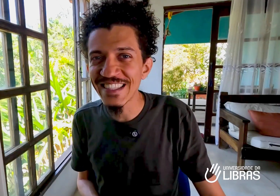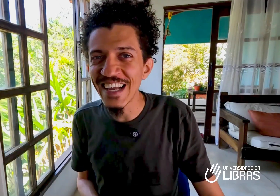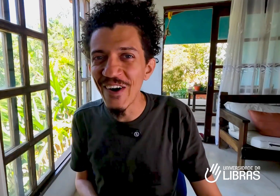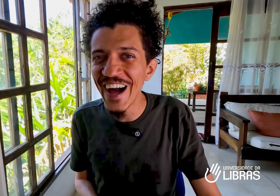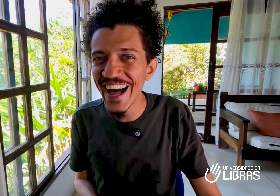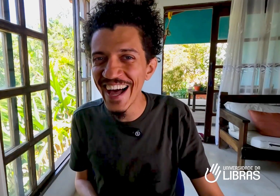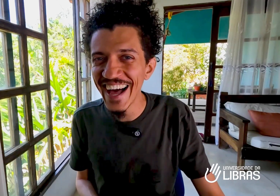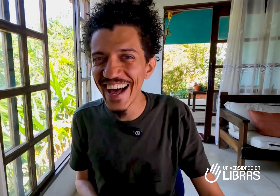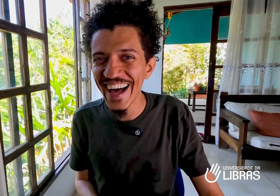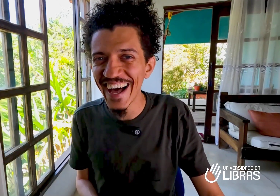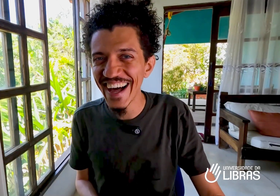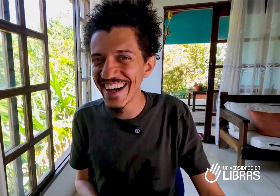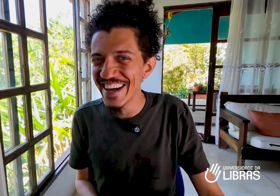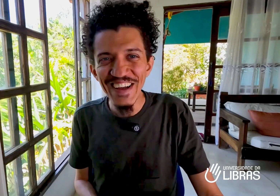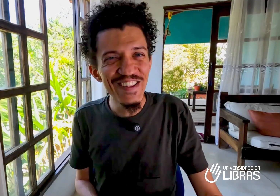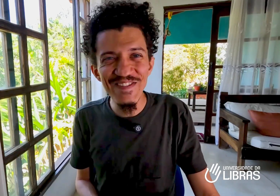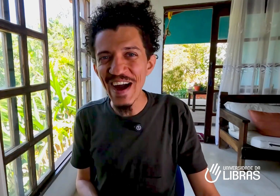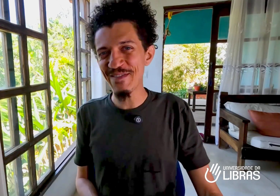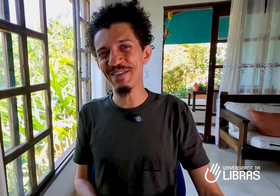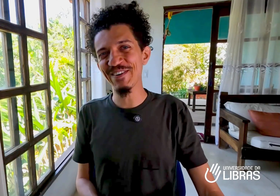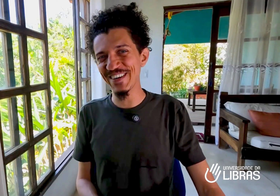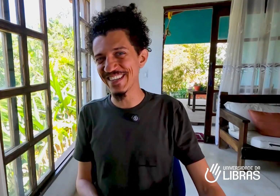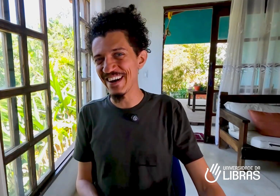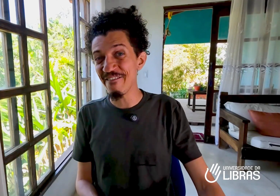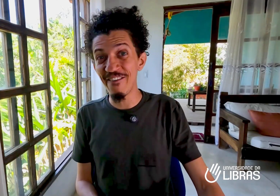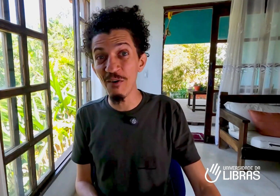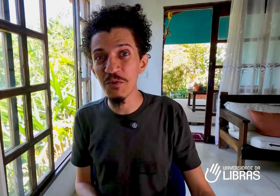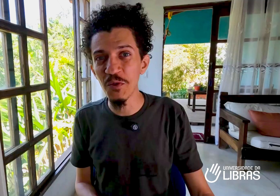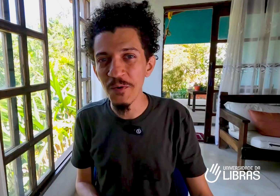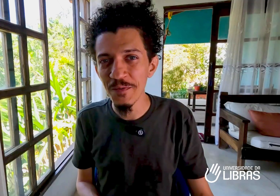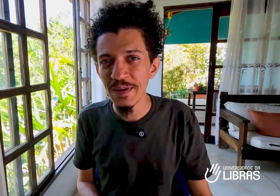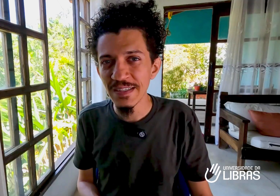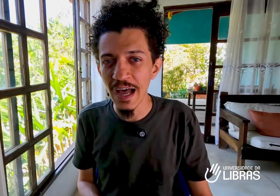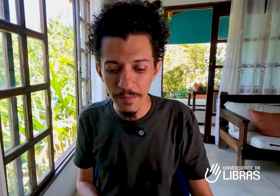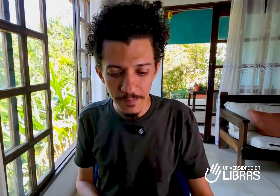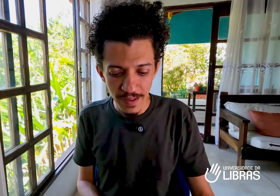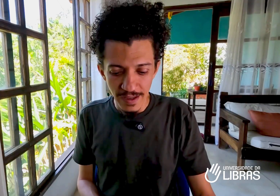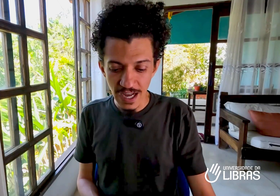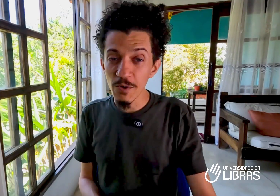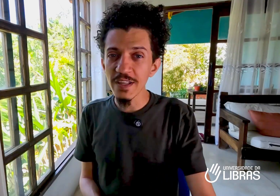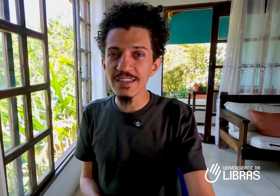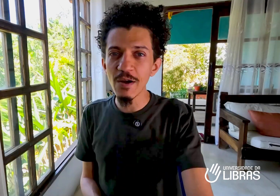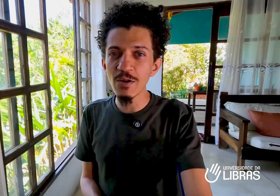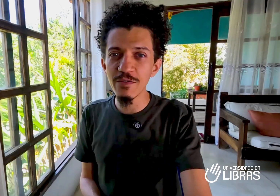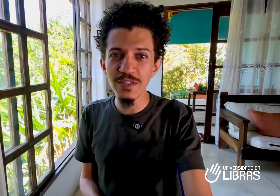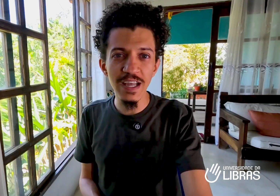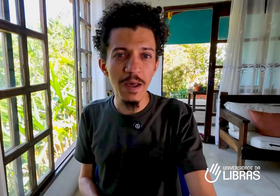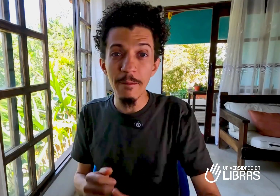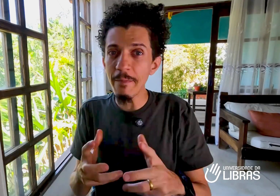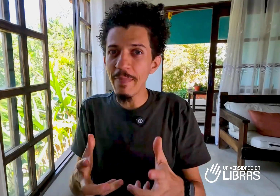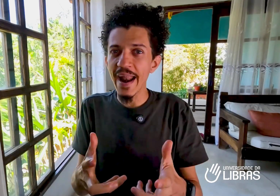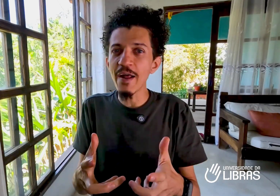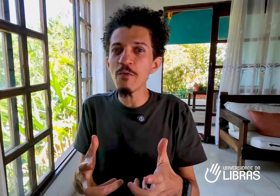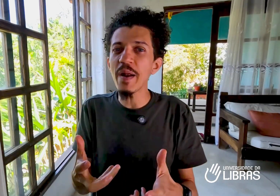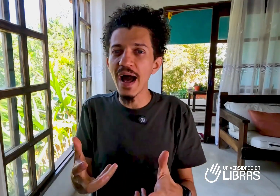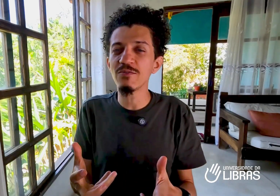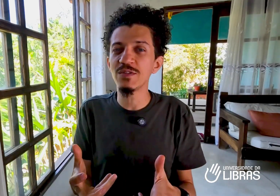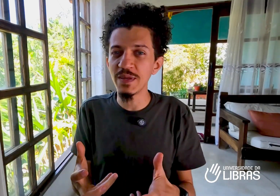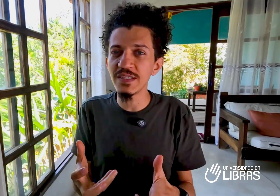sal? Não é a mesma coisa. Faltou, sabe? Já aconteceu de você preparar um prato